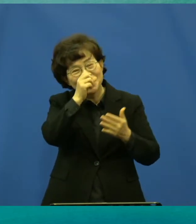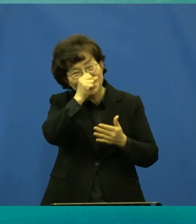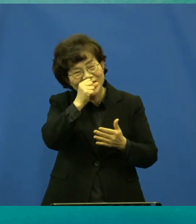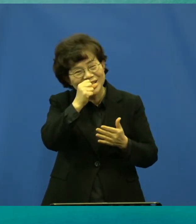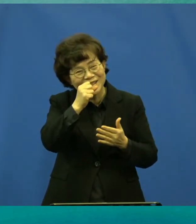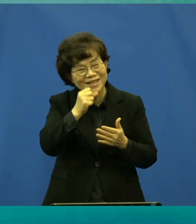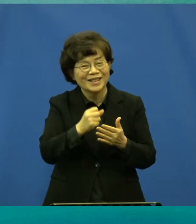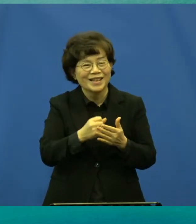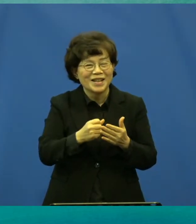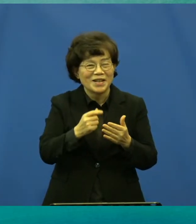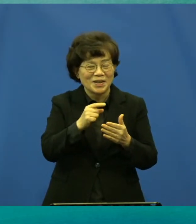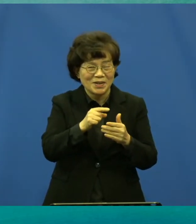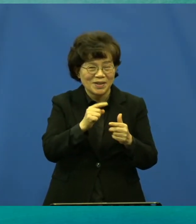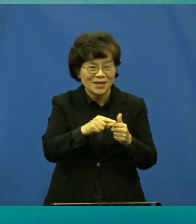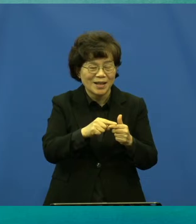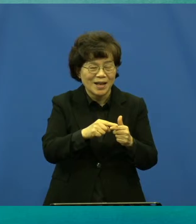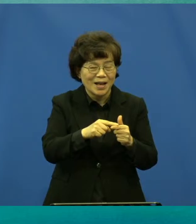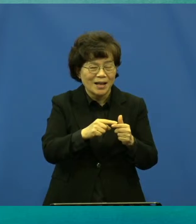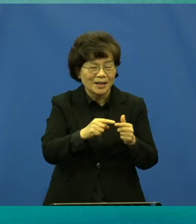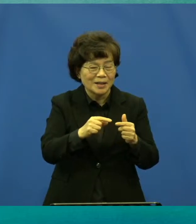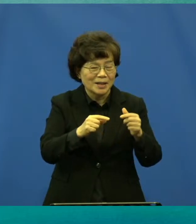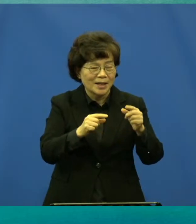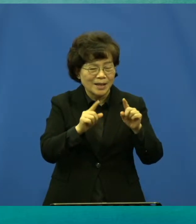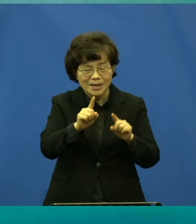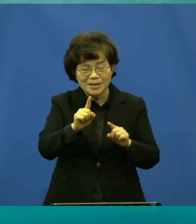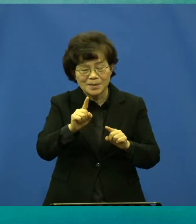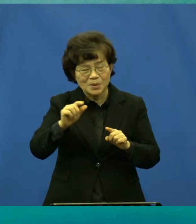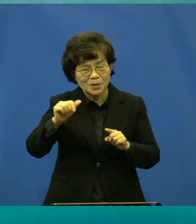요나서에서 이렇게 밝은 얼굴은 처음입니다.